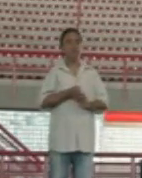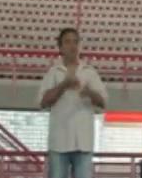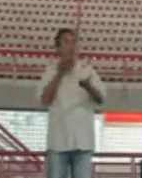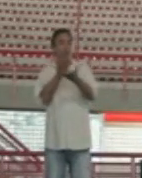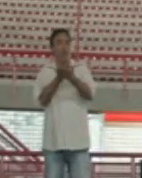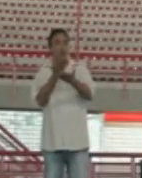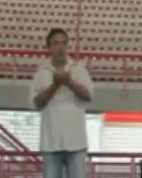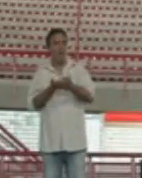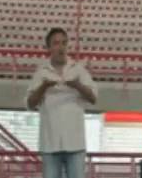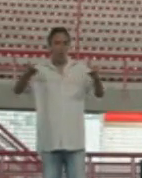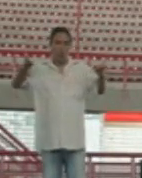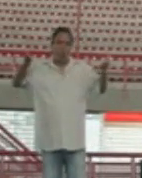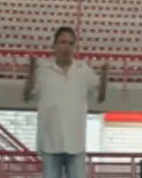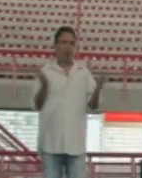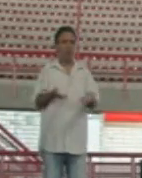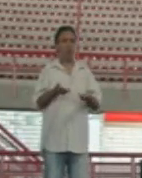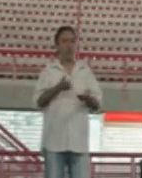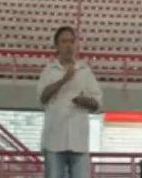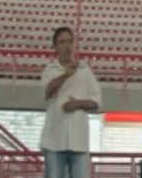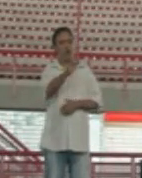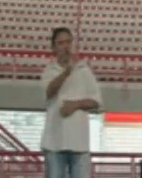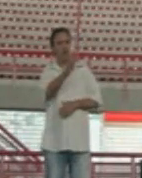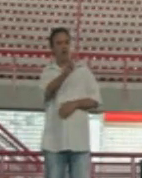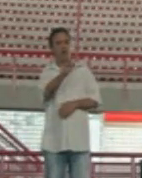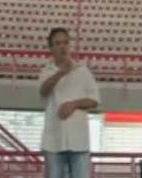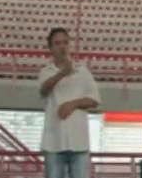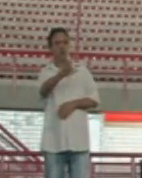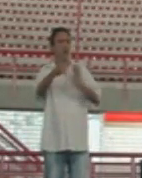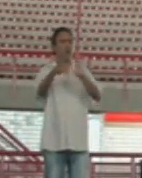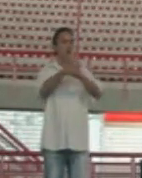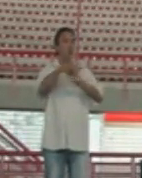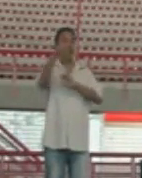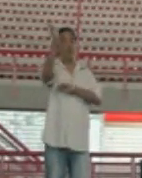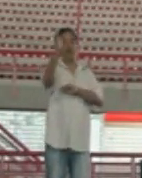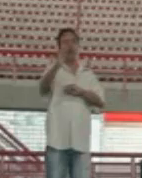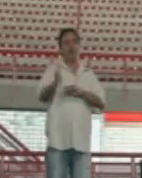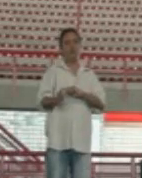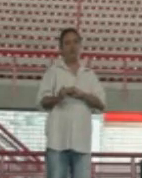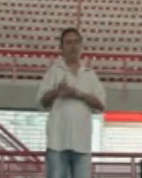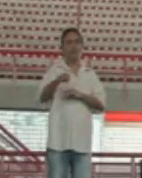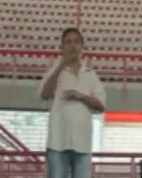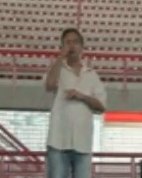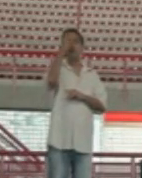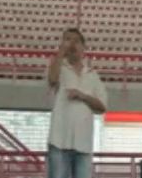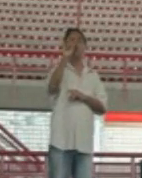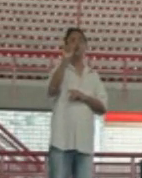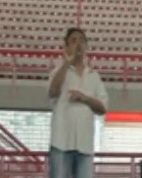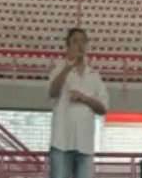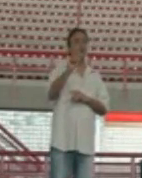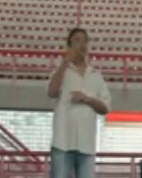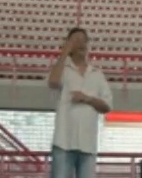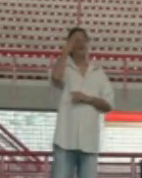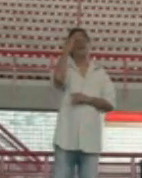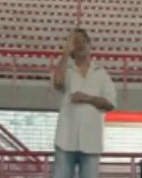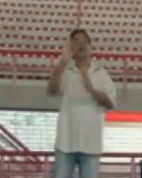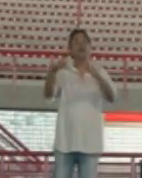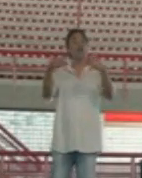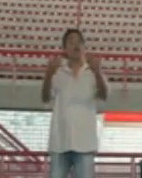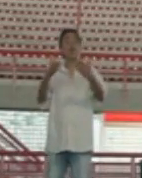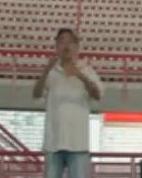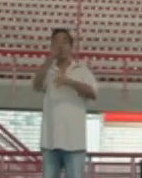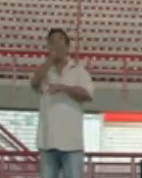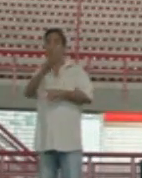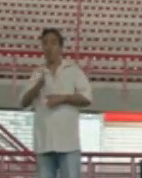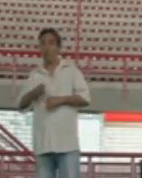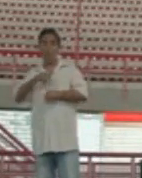aula de atualidades sobre o Brasil. A ideia é a gente entender qual é o país que